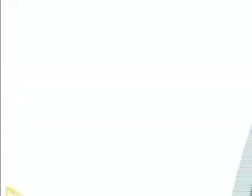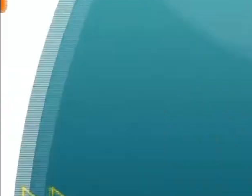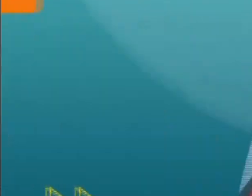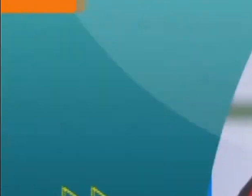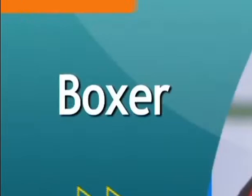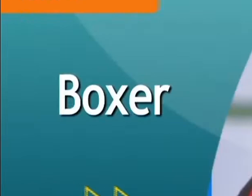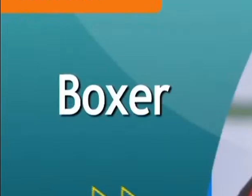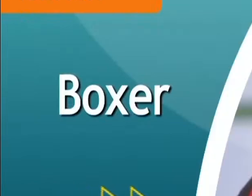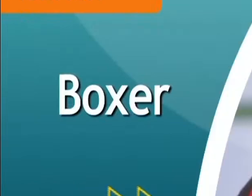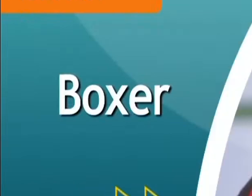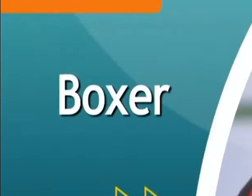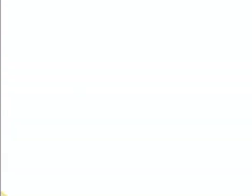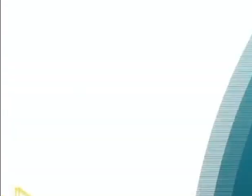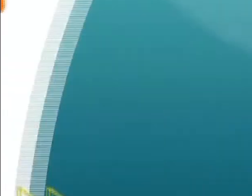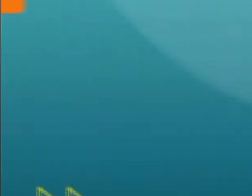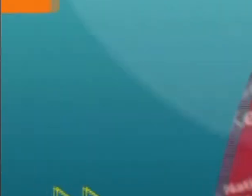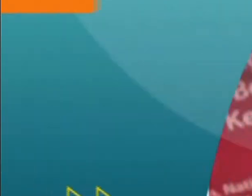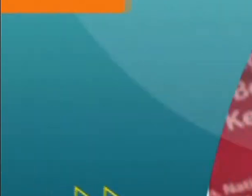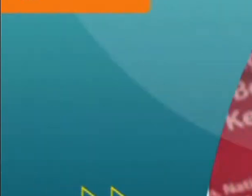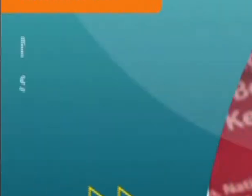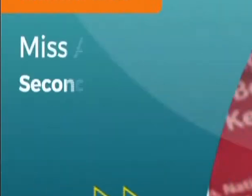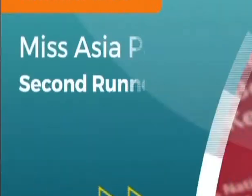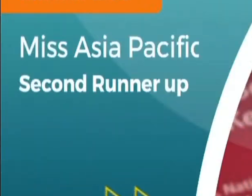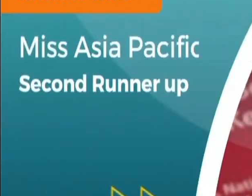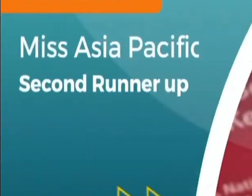चाहा केंद्र चुने,